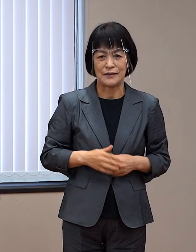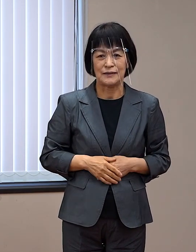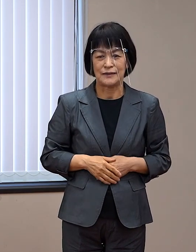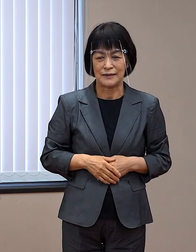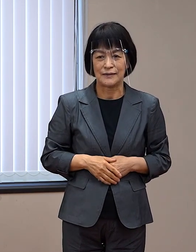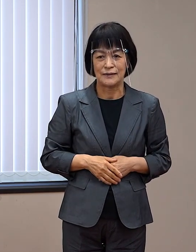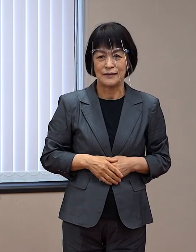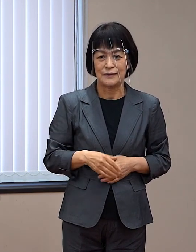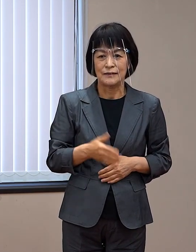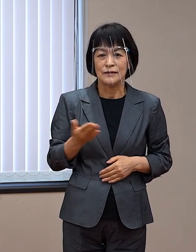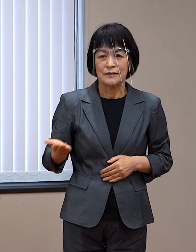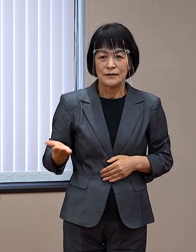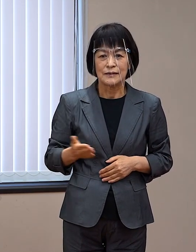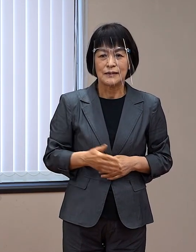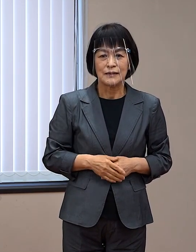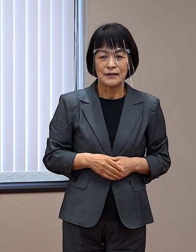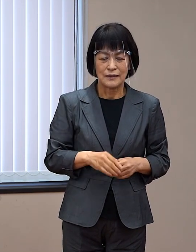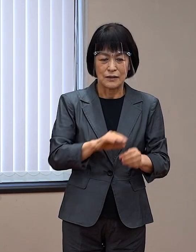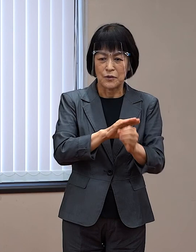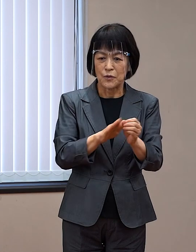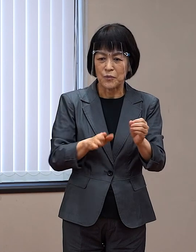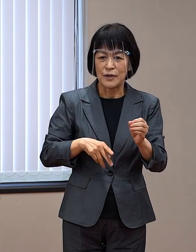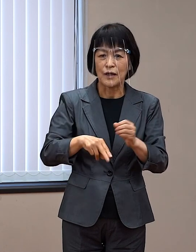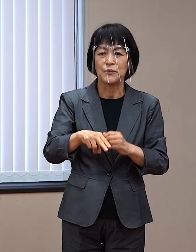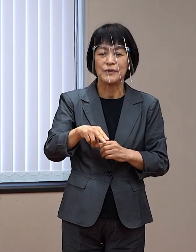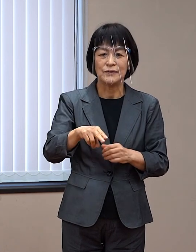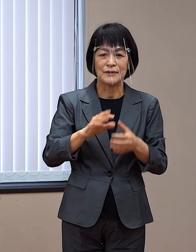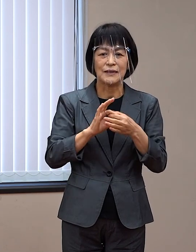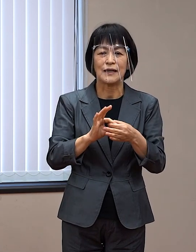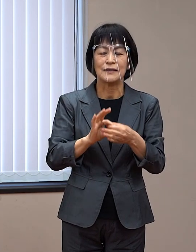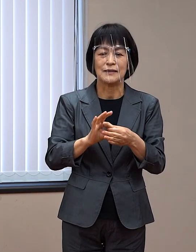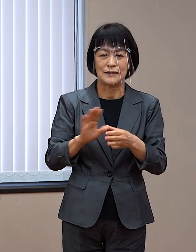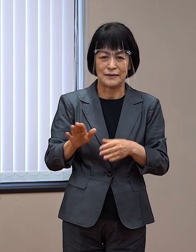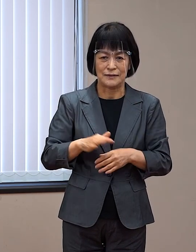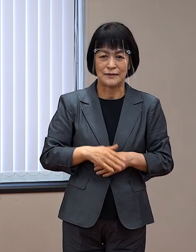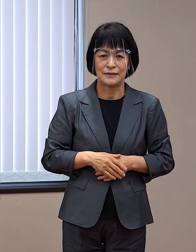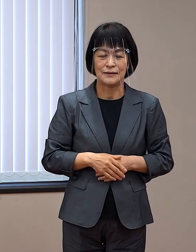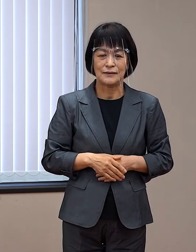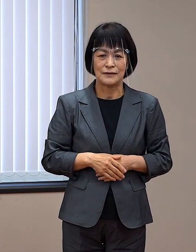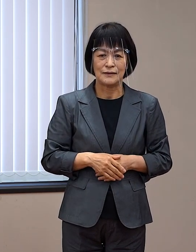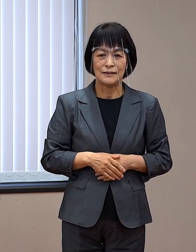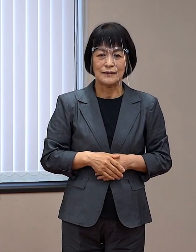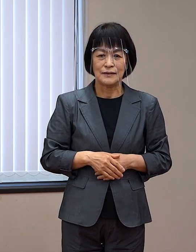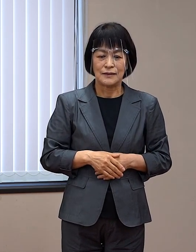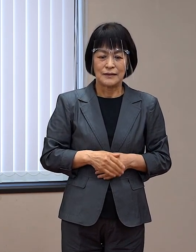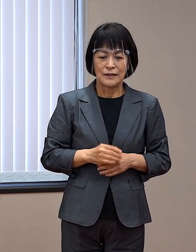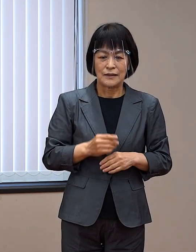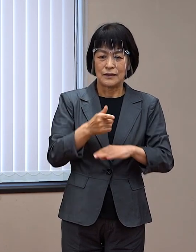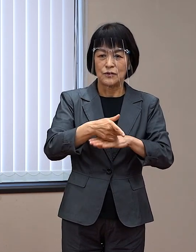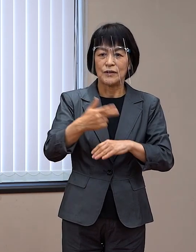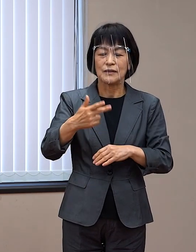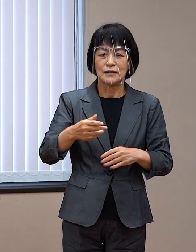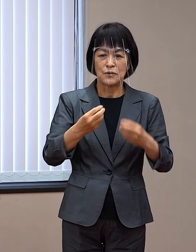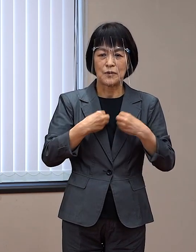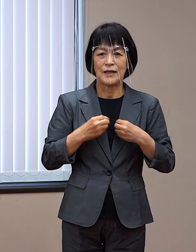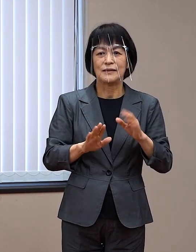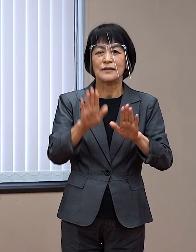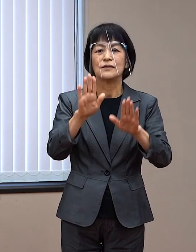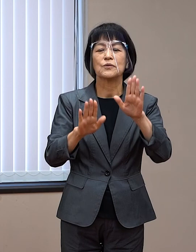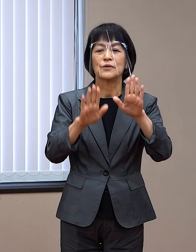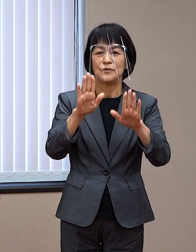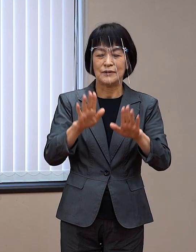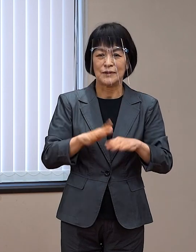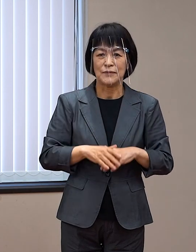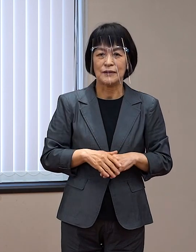に、新型コロナウイルスに関してであります。当市における感染状況につきましては